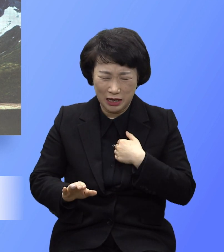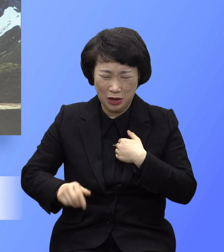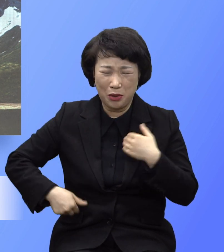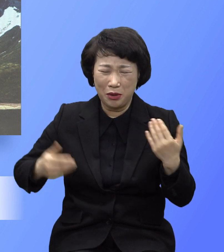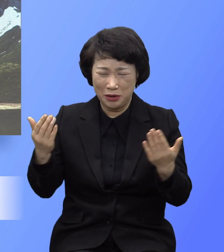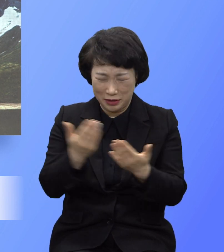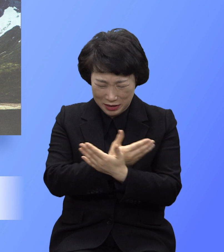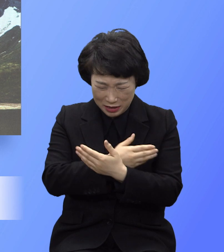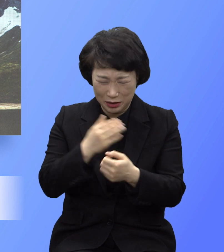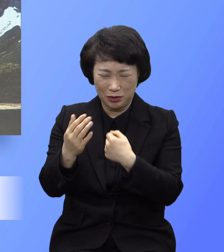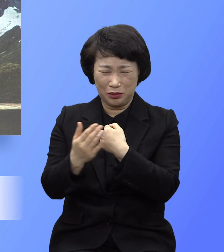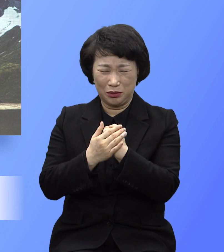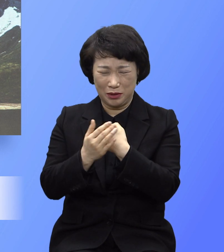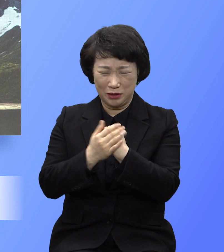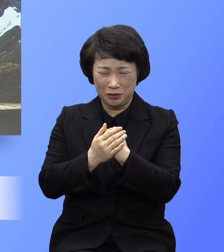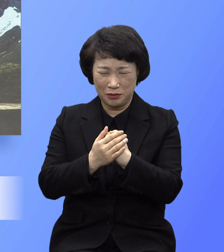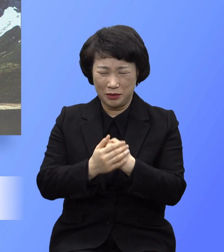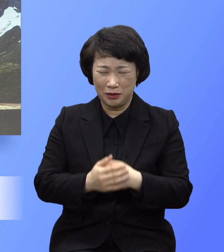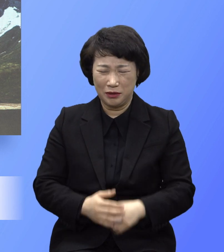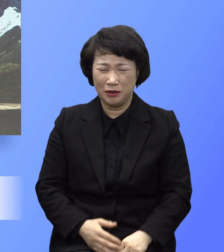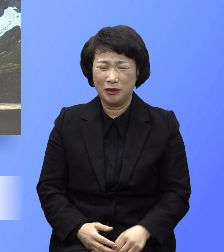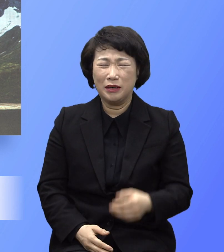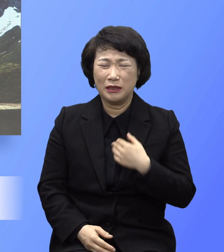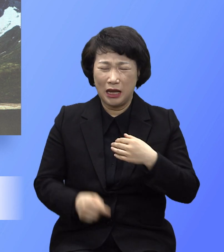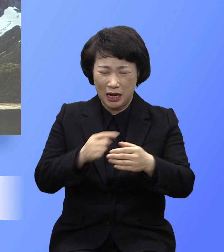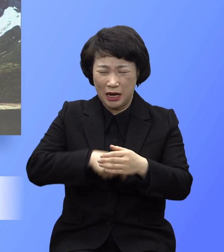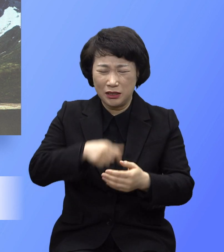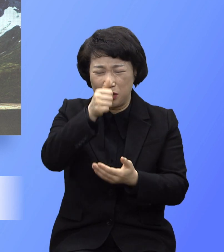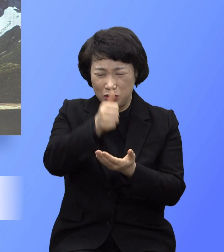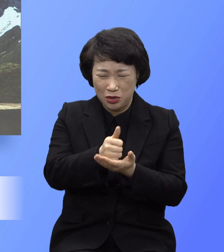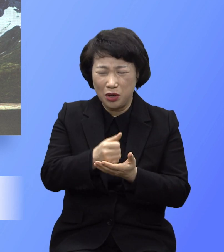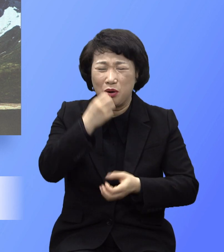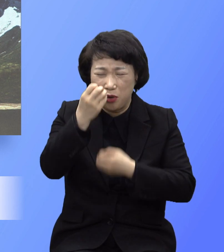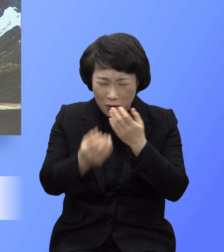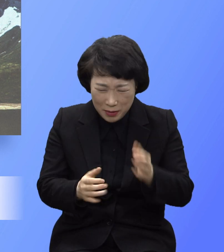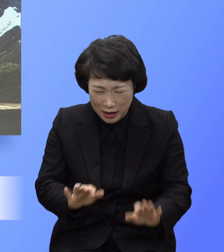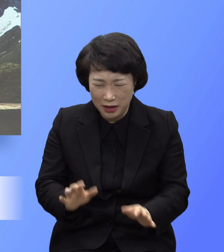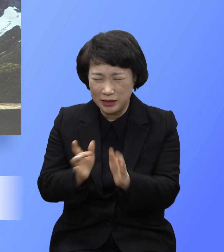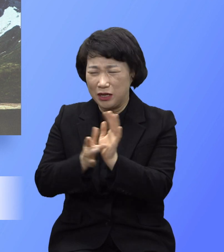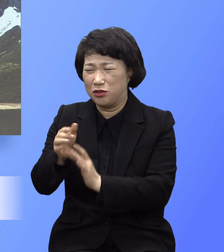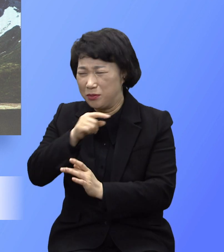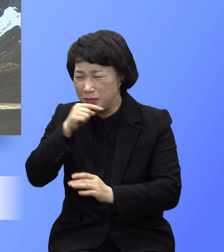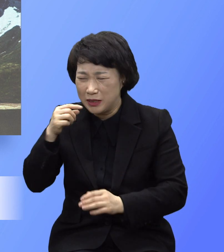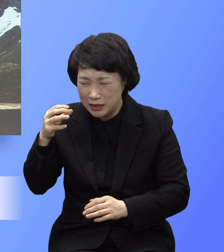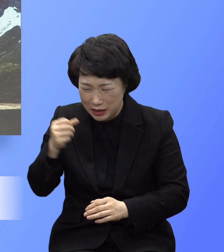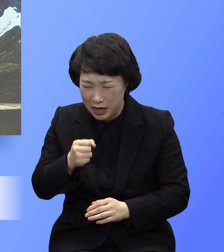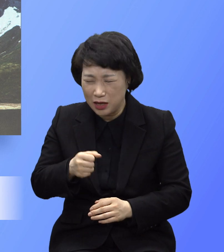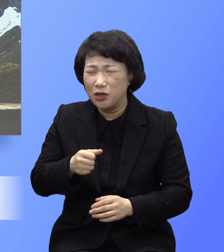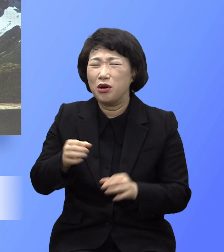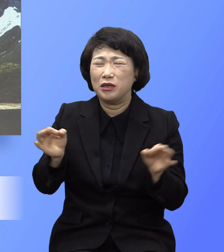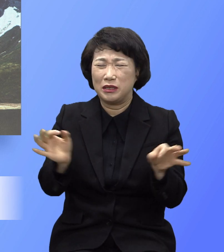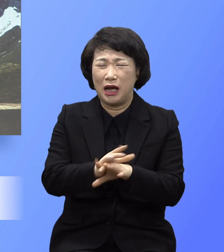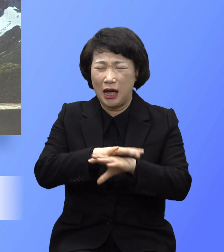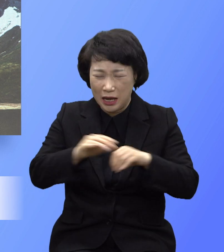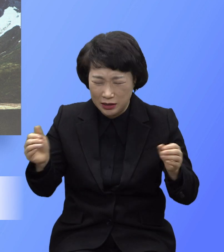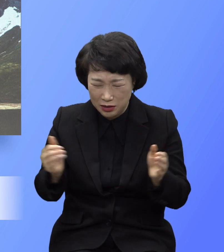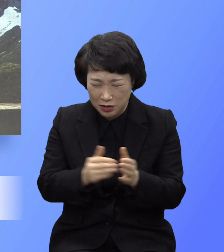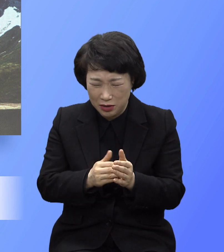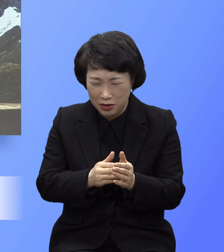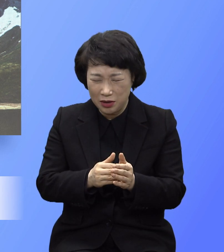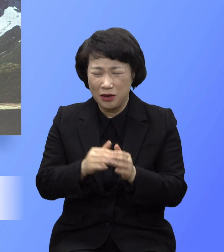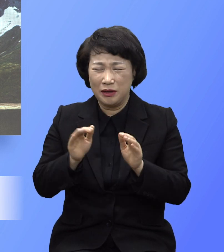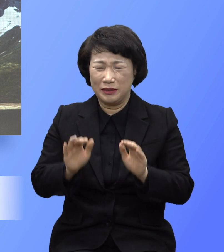회개케 하소서. 내게서 죄를 끄집어내 예수 피 앞에 소멸시켜